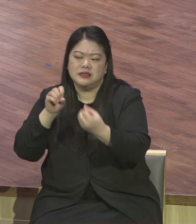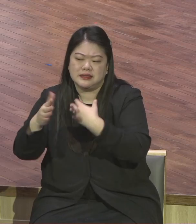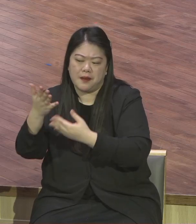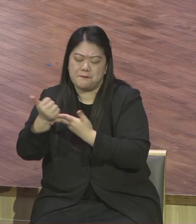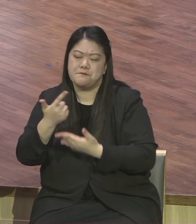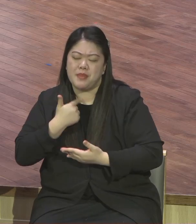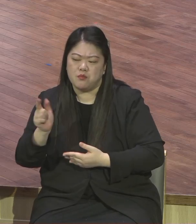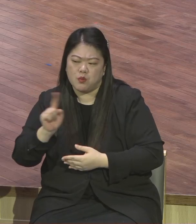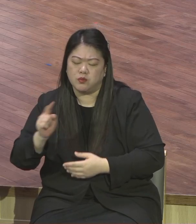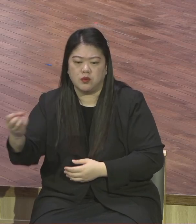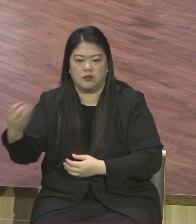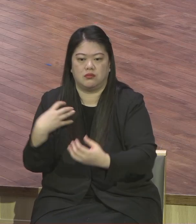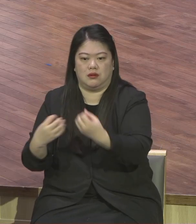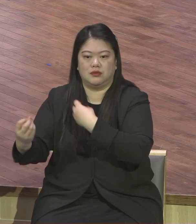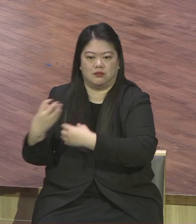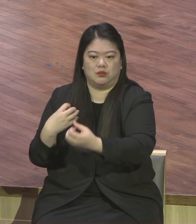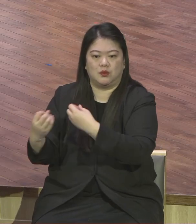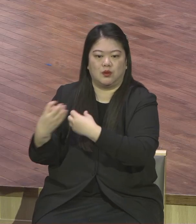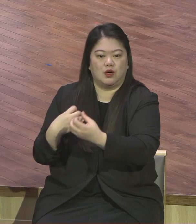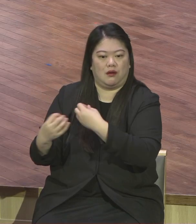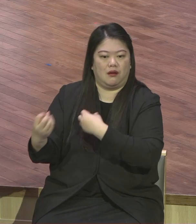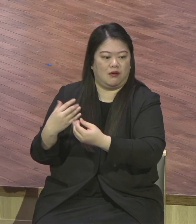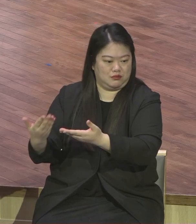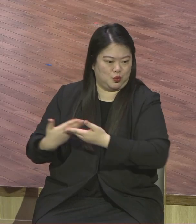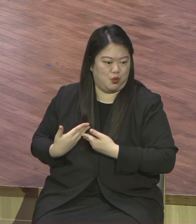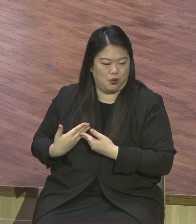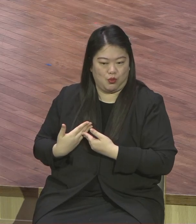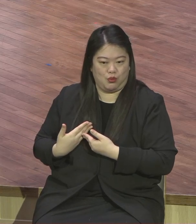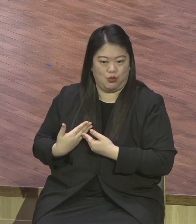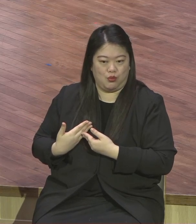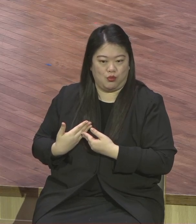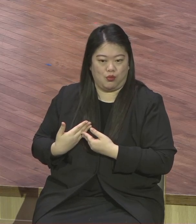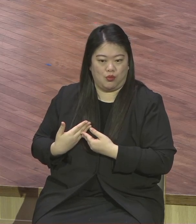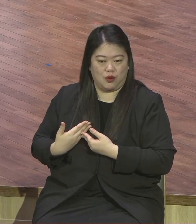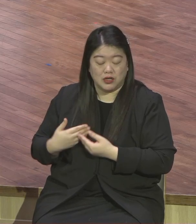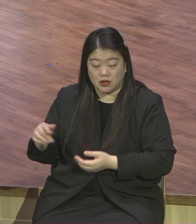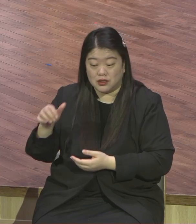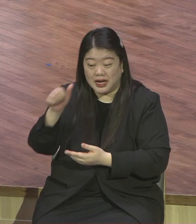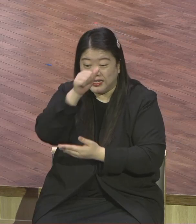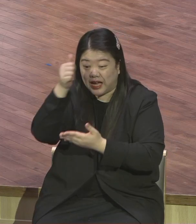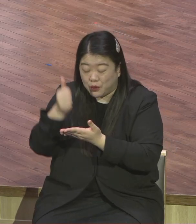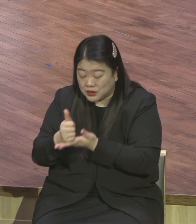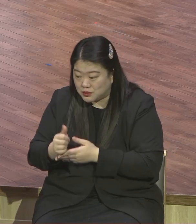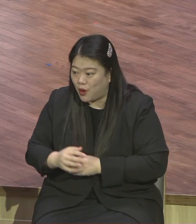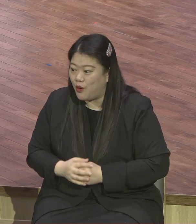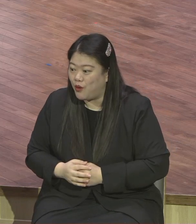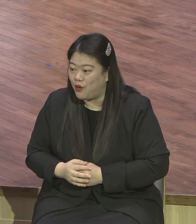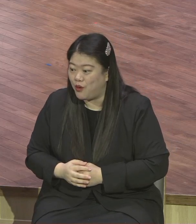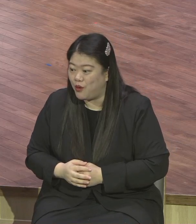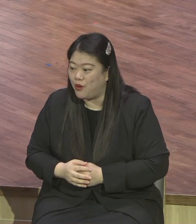하는데 응답받은 내용을 간증하는 그 장로님들 모습이